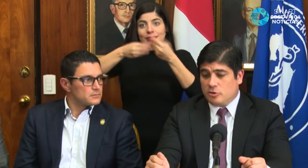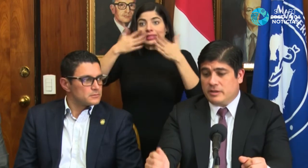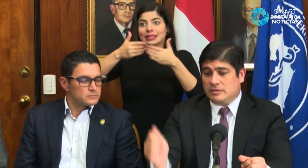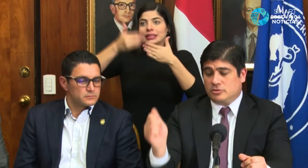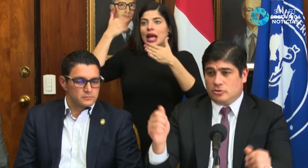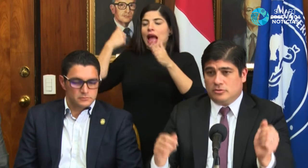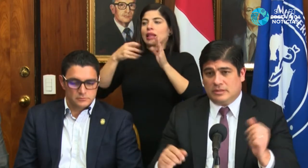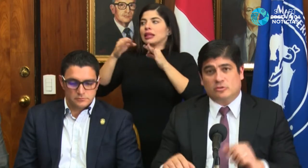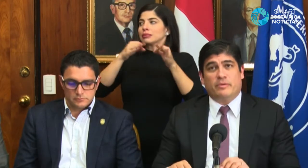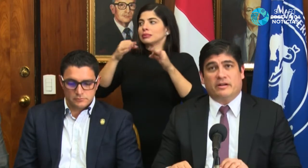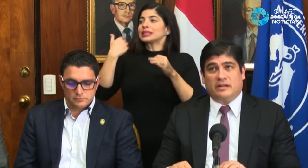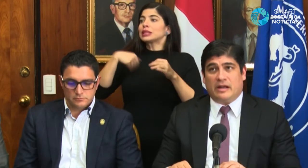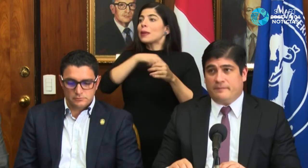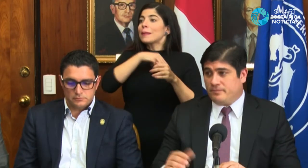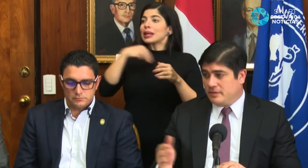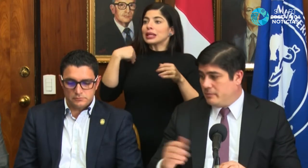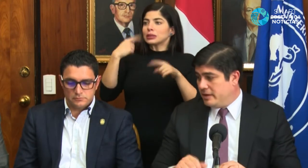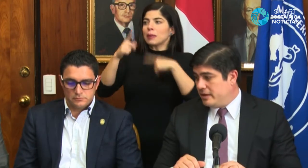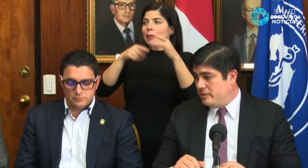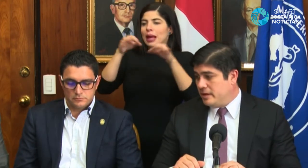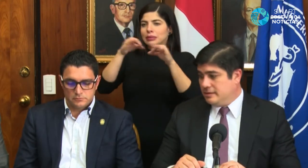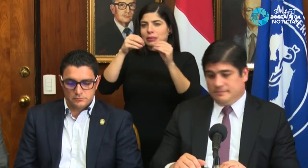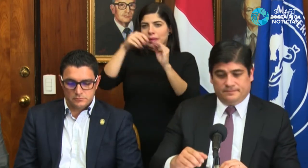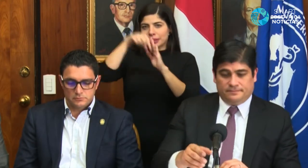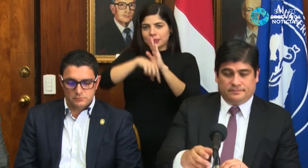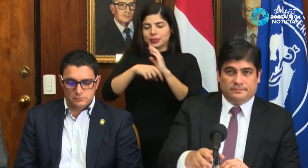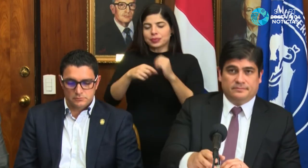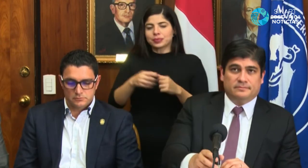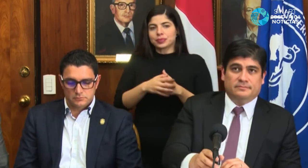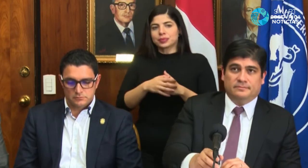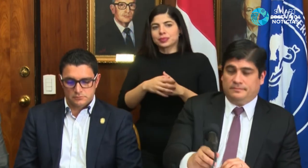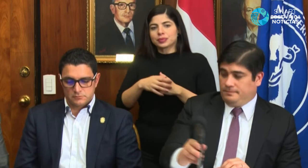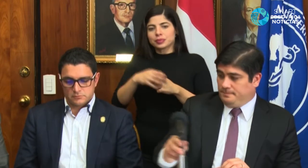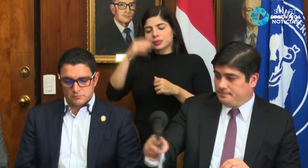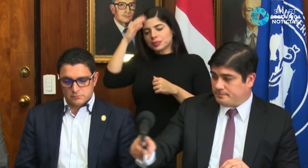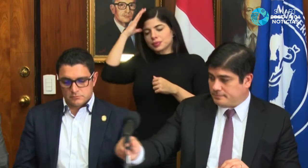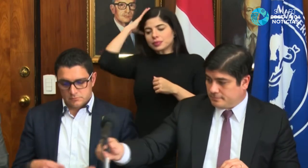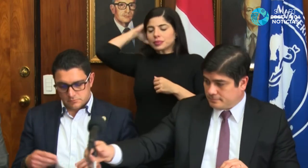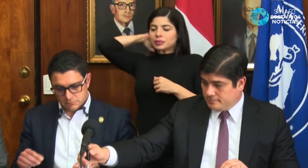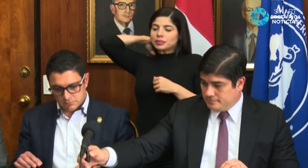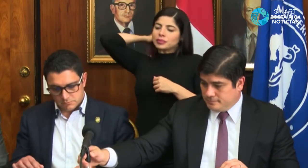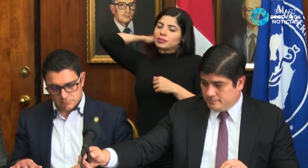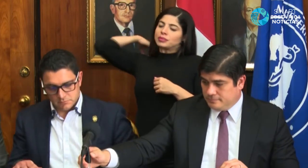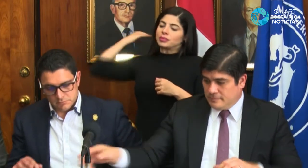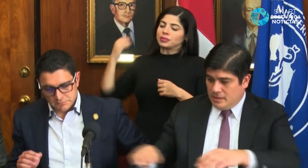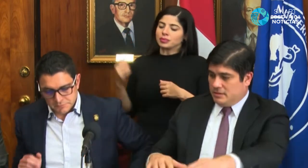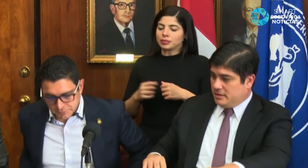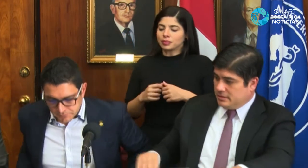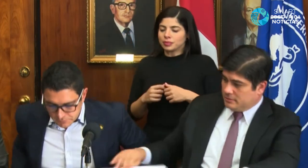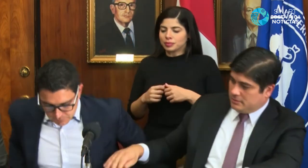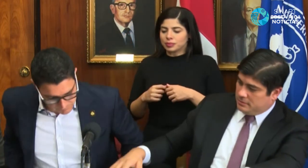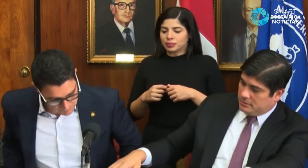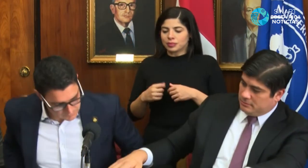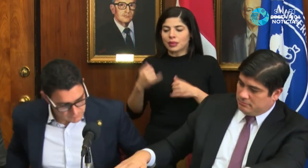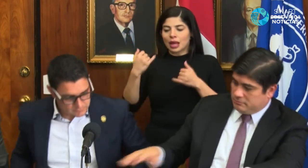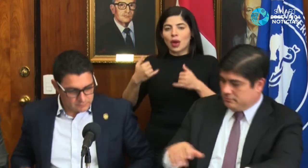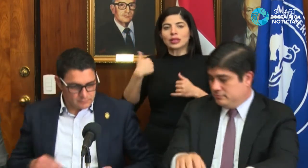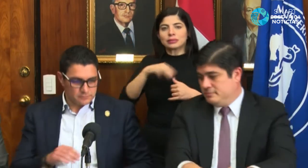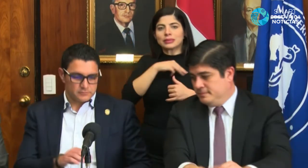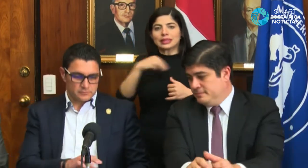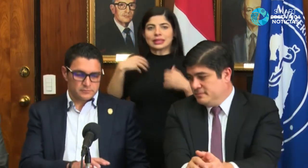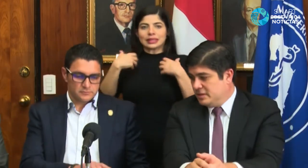el señor ministro les compartirá de manera inmediata. Buenas tardes, 2 de la tarde, 40 minutos. Escuchamos el mensaje del